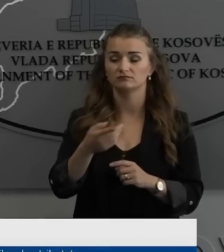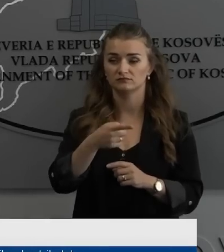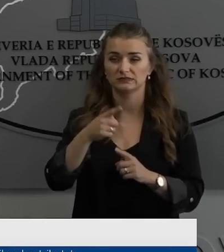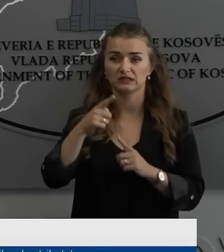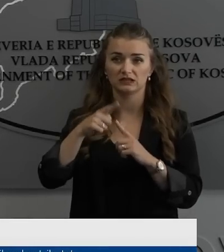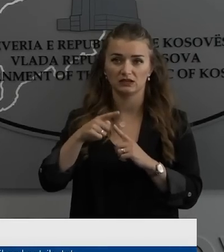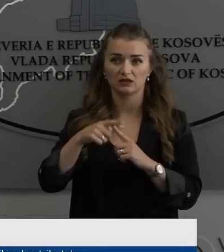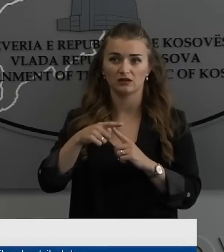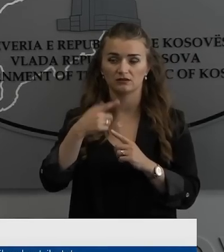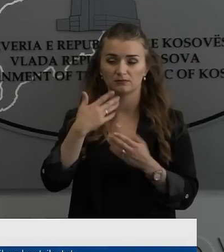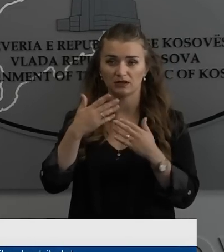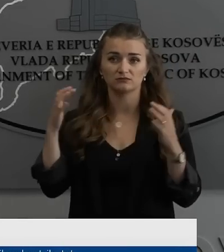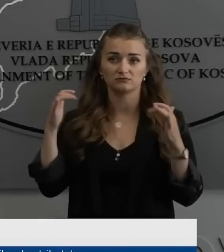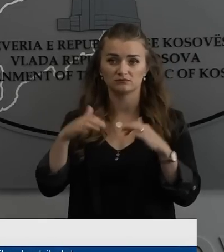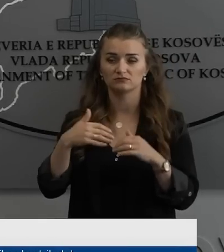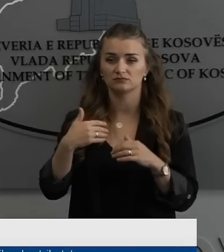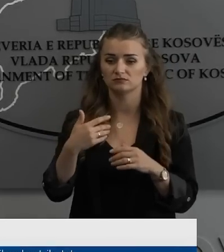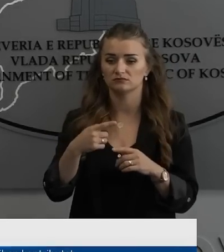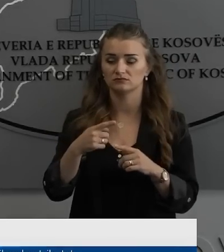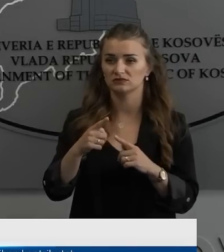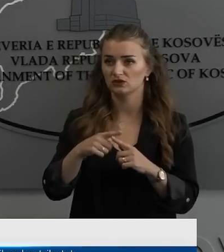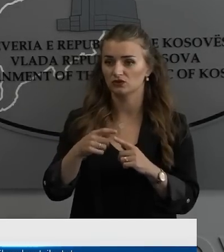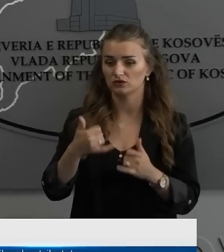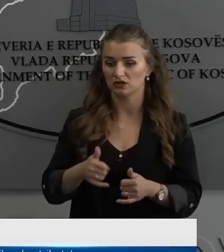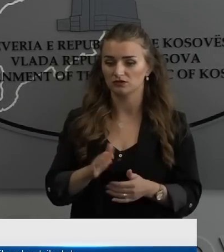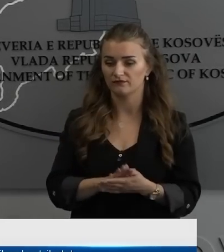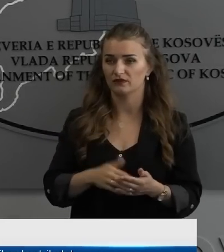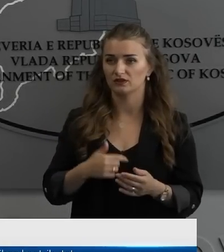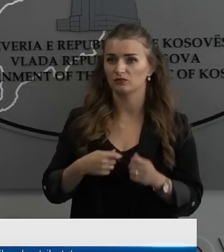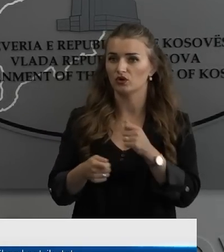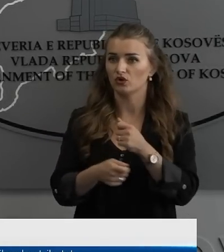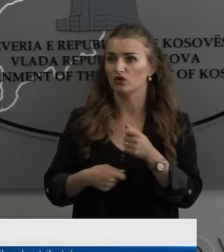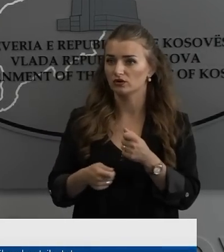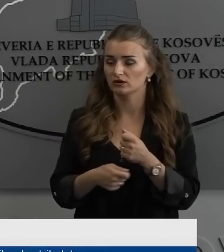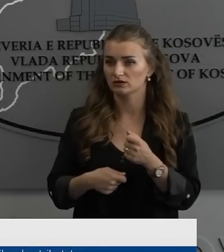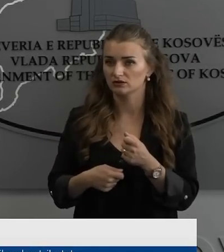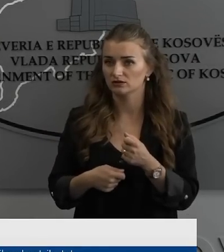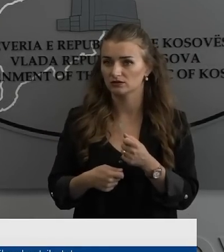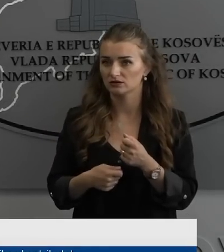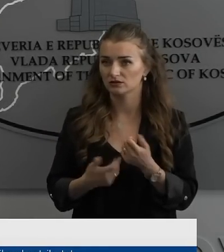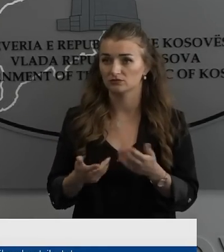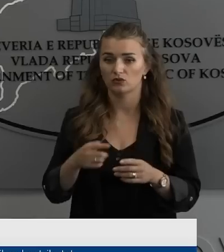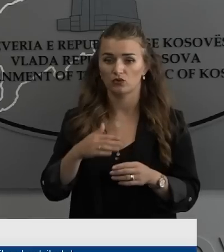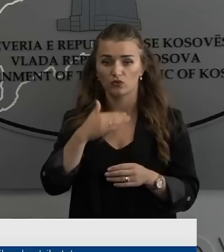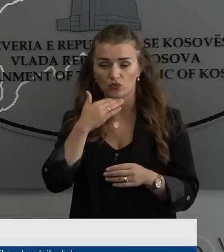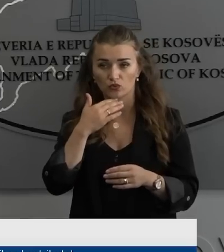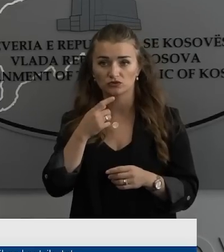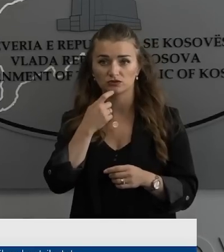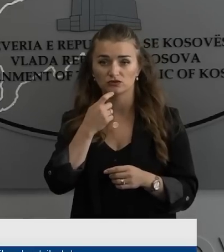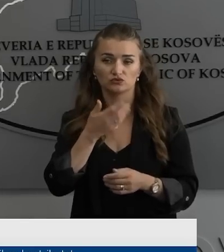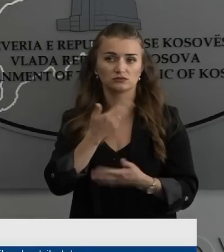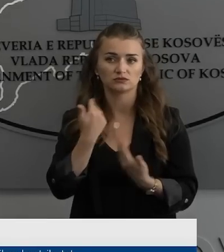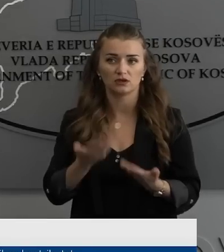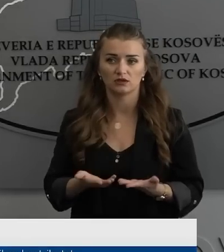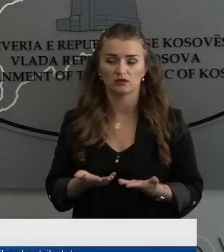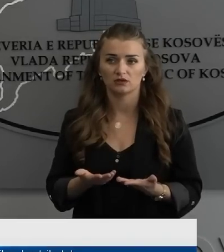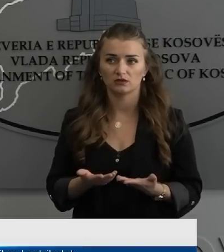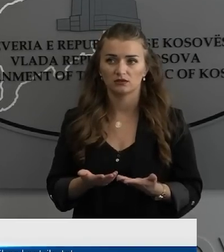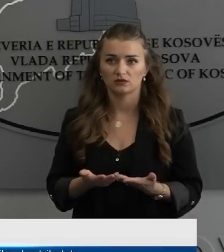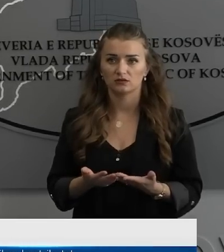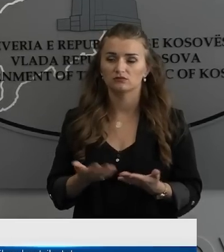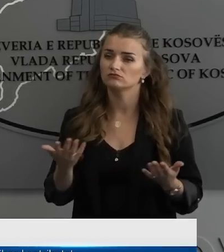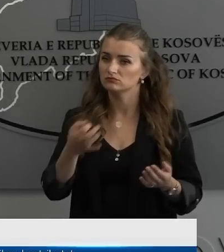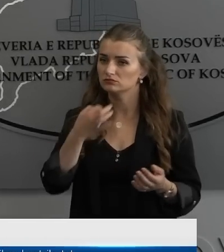tetor. Tash jena në fillim të kërrikut. Nuk është as mes muajit gusht, as shtator, po tetor. Shumë mirë që bëjmë